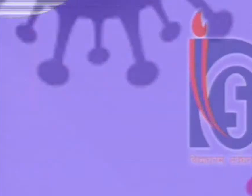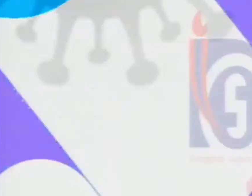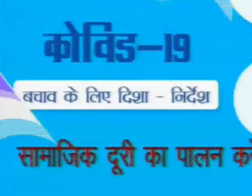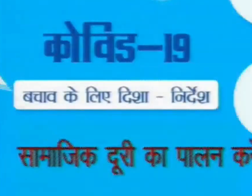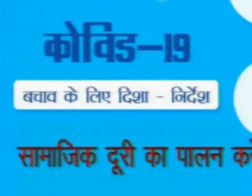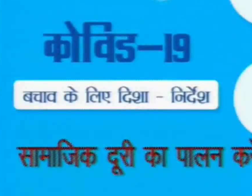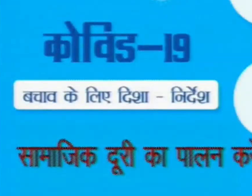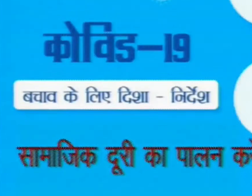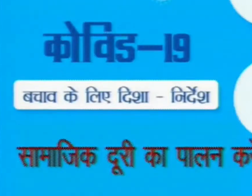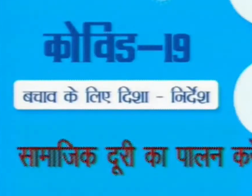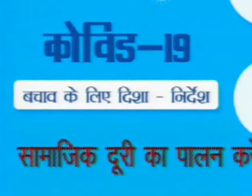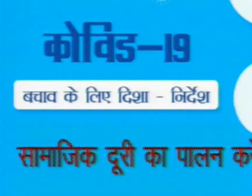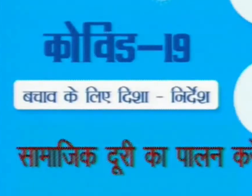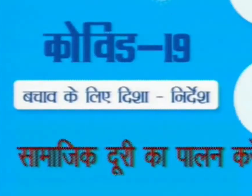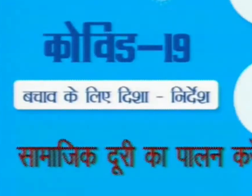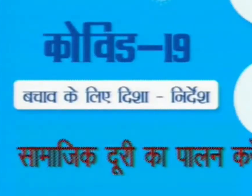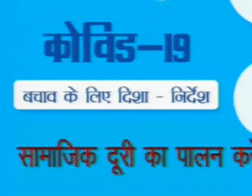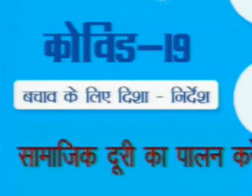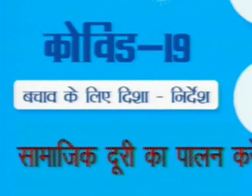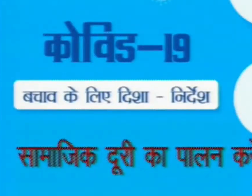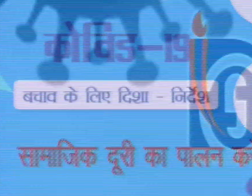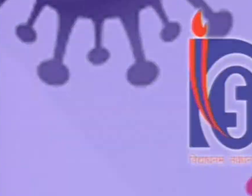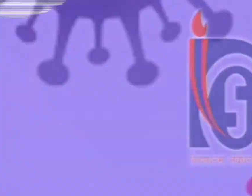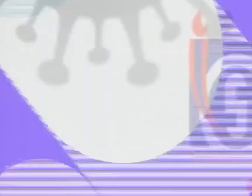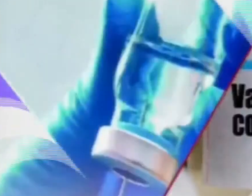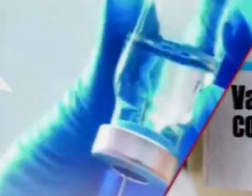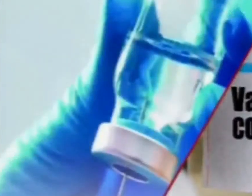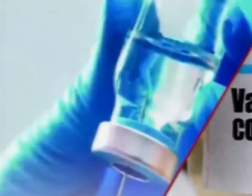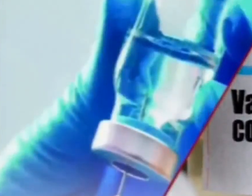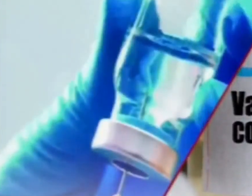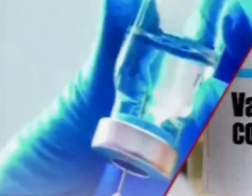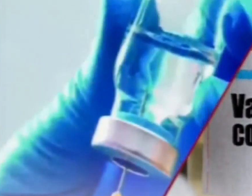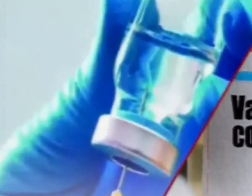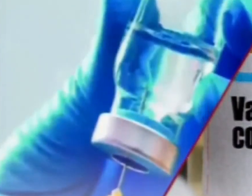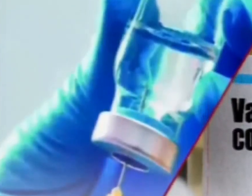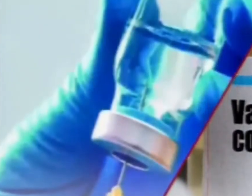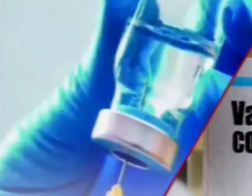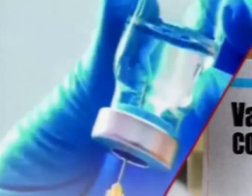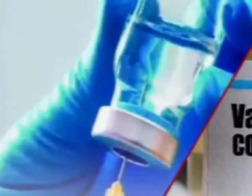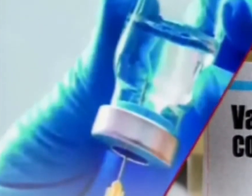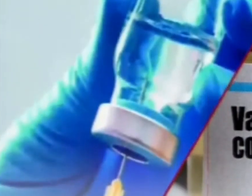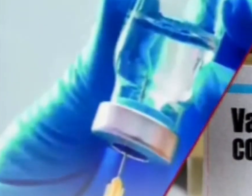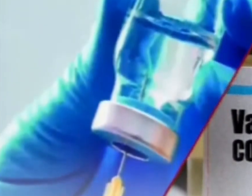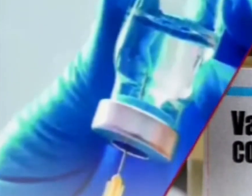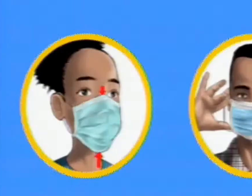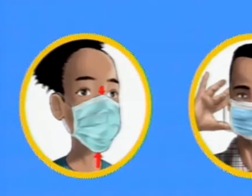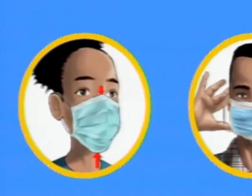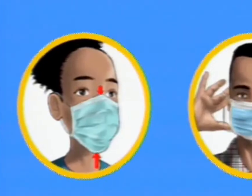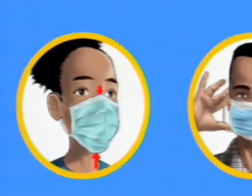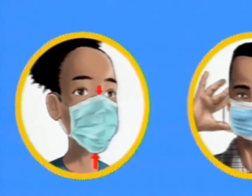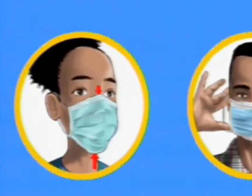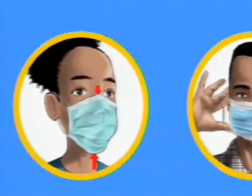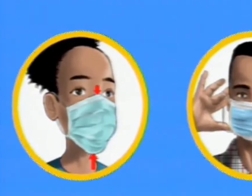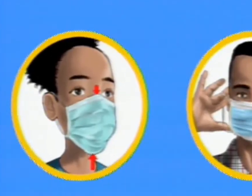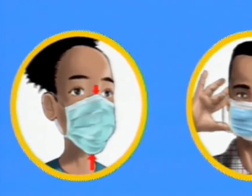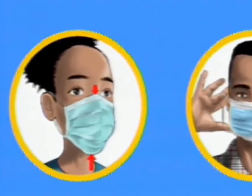और सामाजिक दूरी का पालन करें। और एक बात, जब तक वैक्सीन नहीं आती तब तक मास्क को ही वैक्सीन